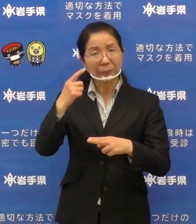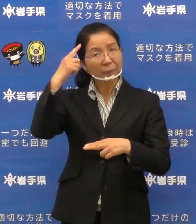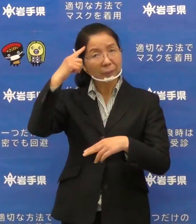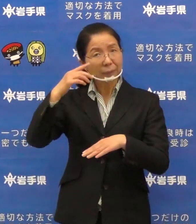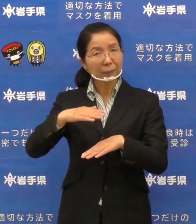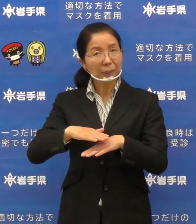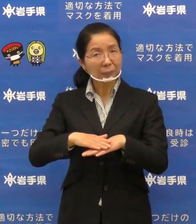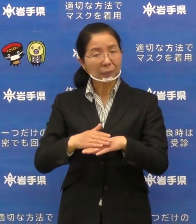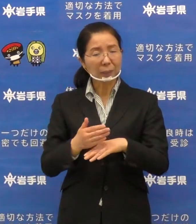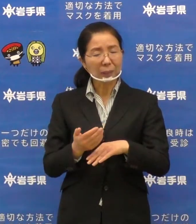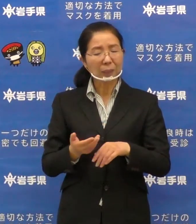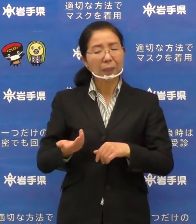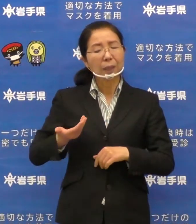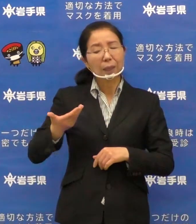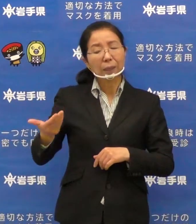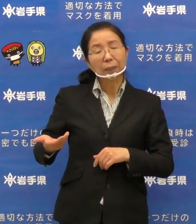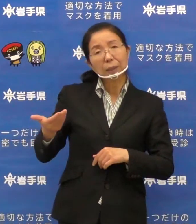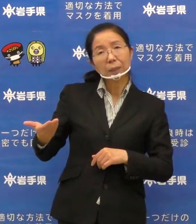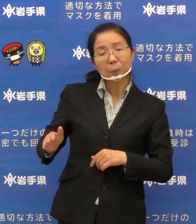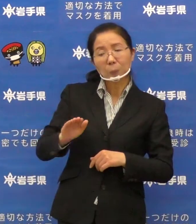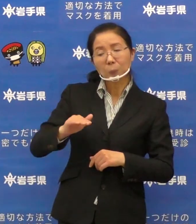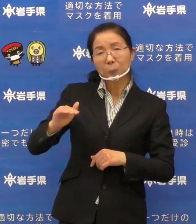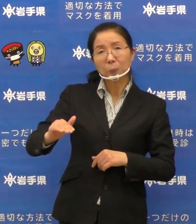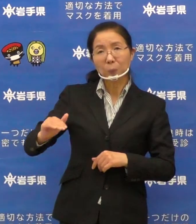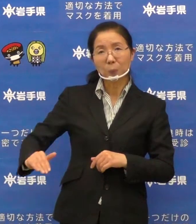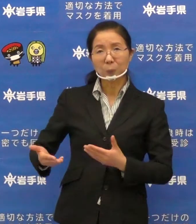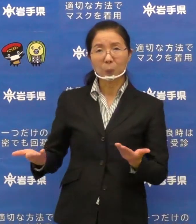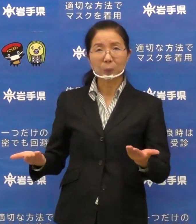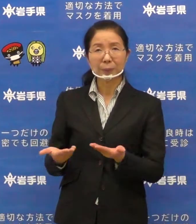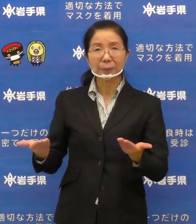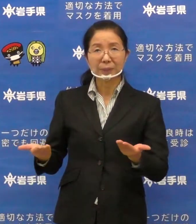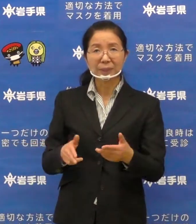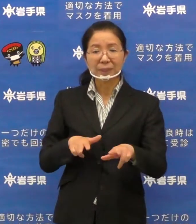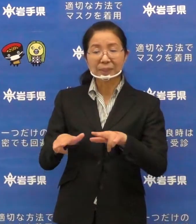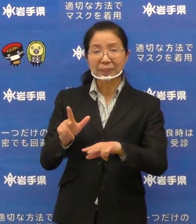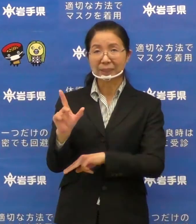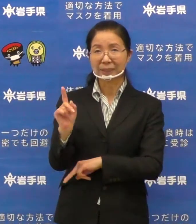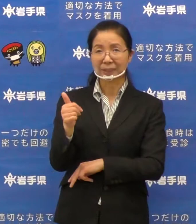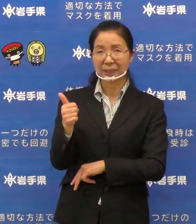後から育ってくる政治家たちはこの、